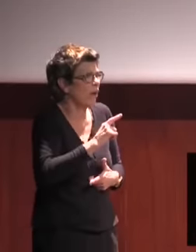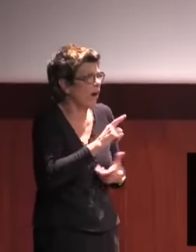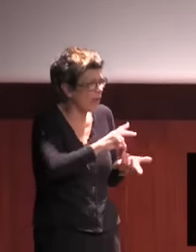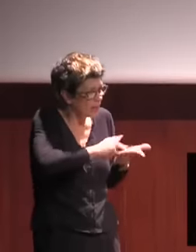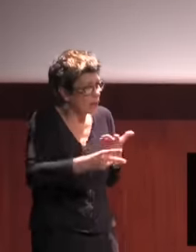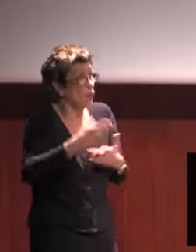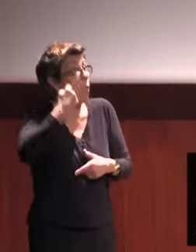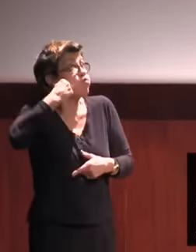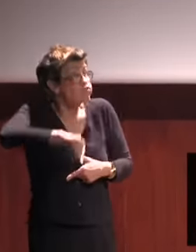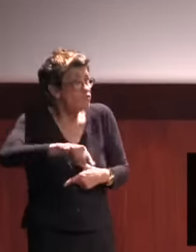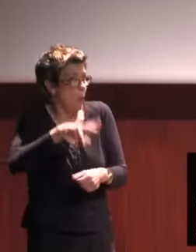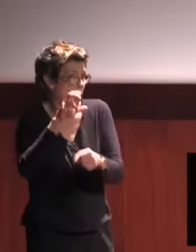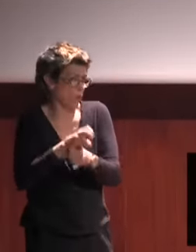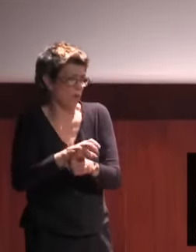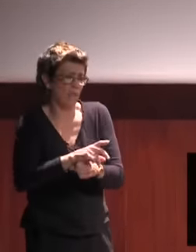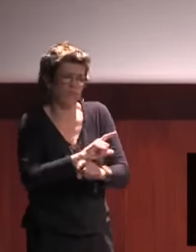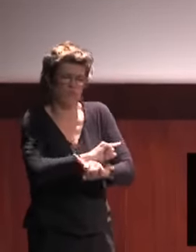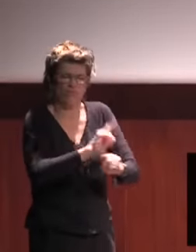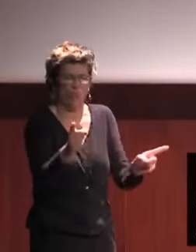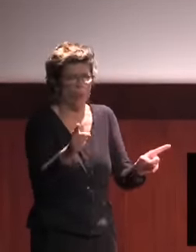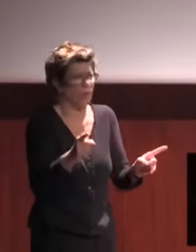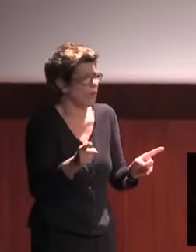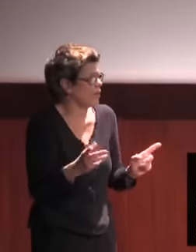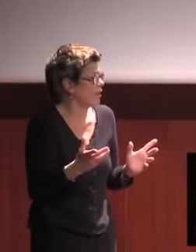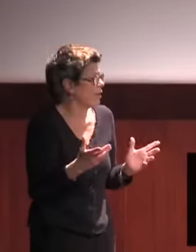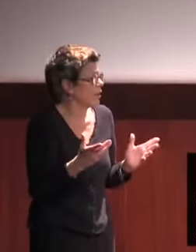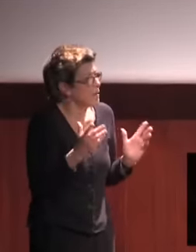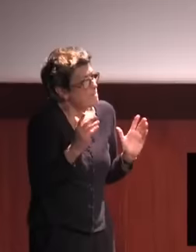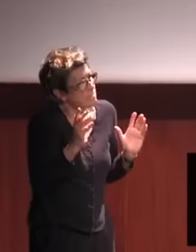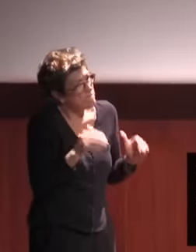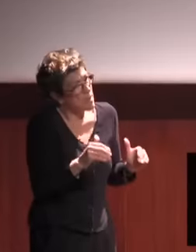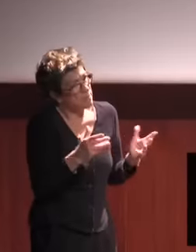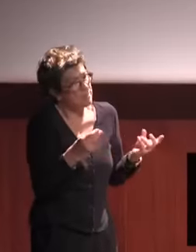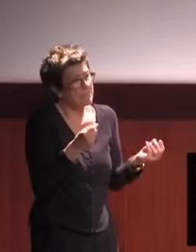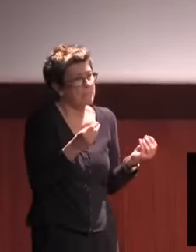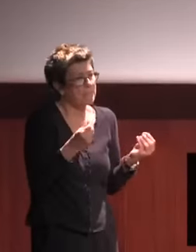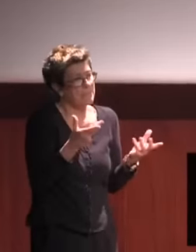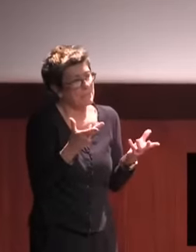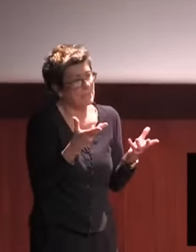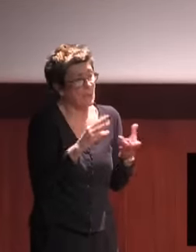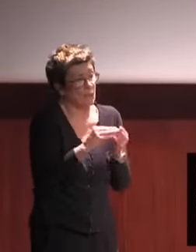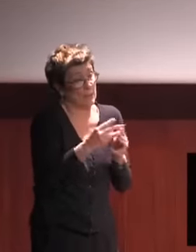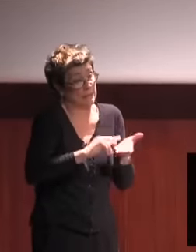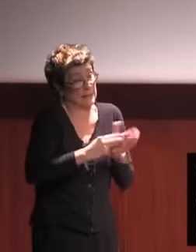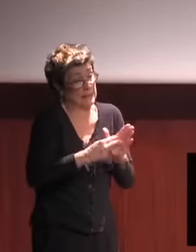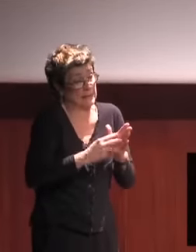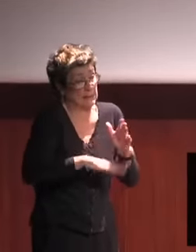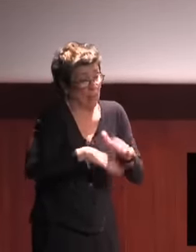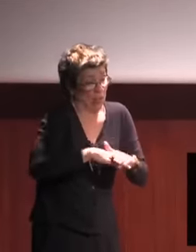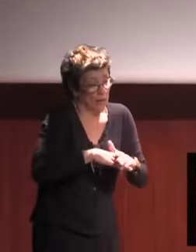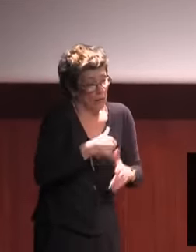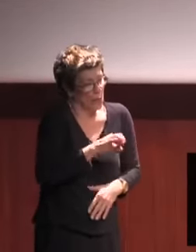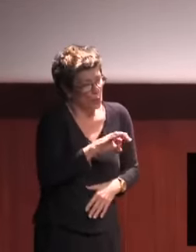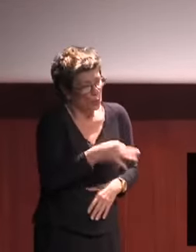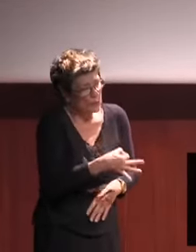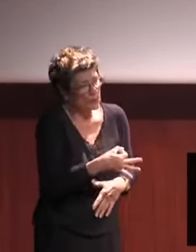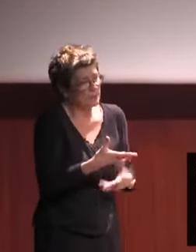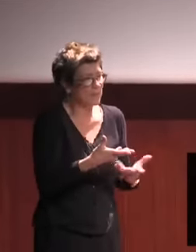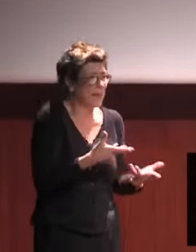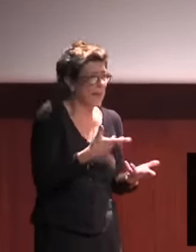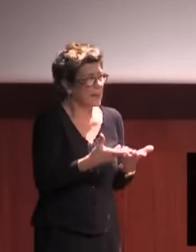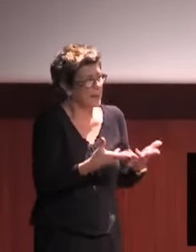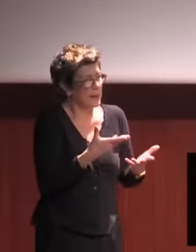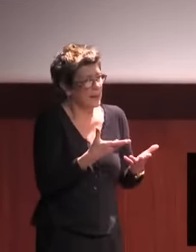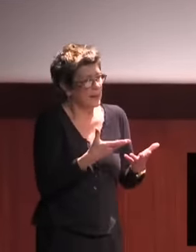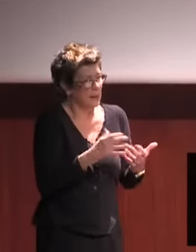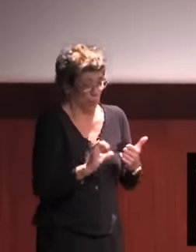conserver. Et même si ça présente des problèmes techniques, c'est sûr, mais bon. La